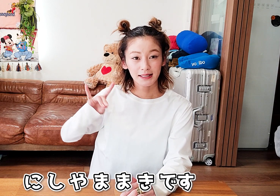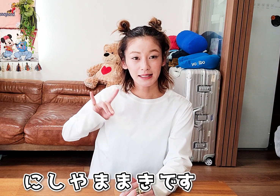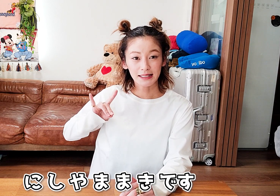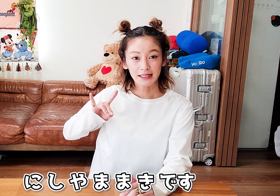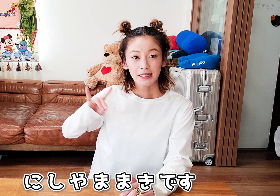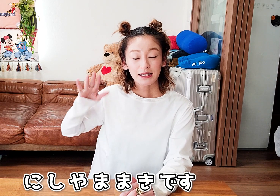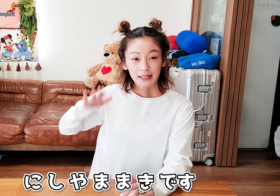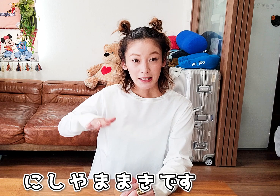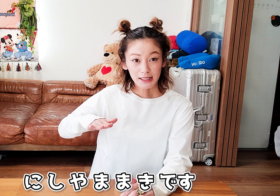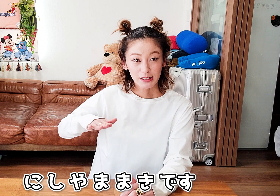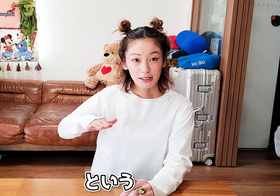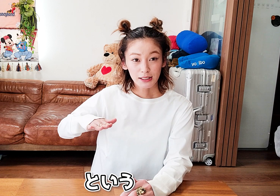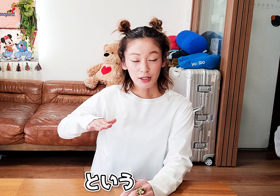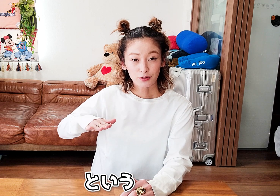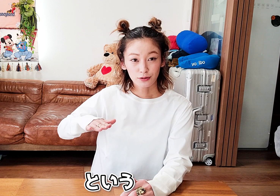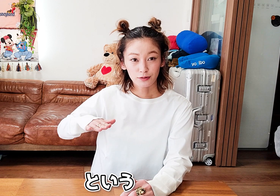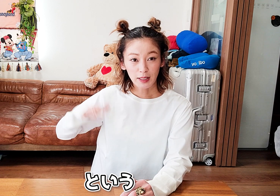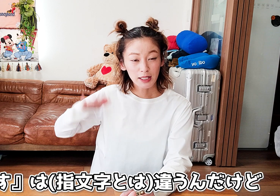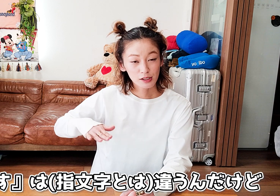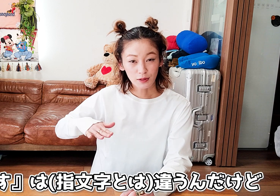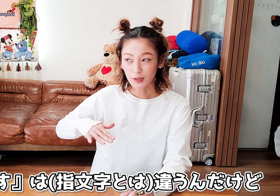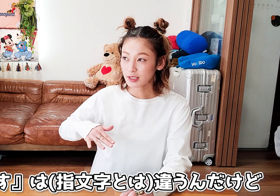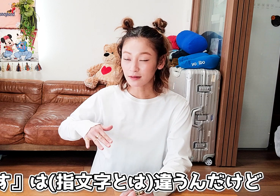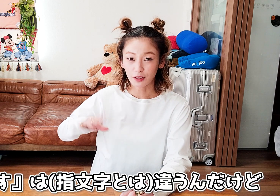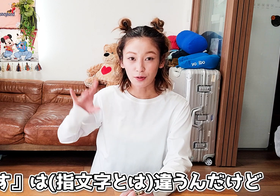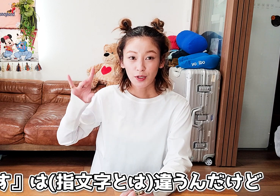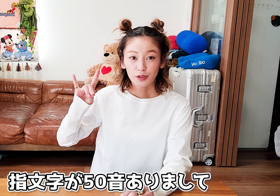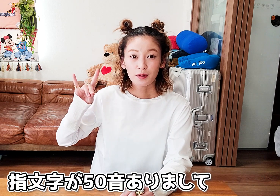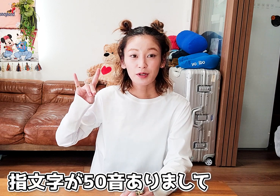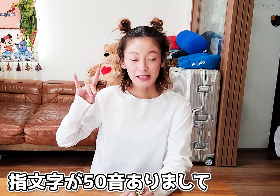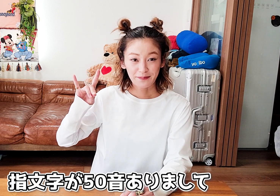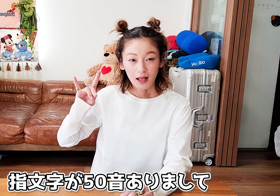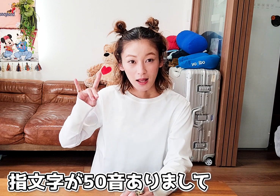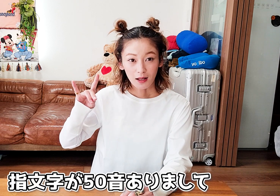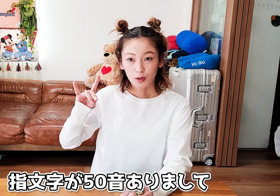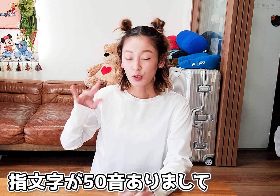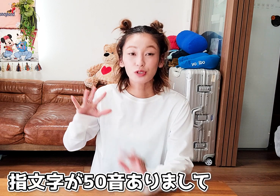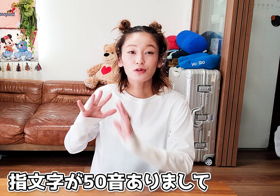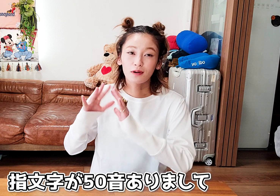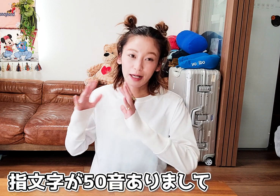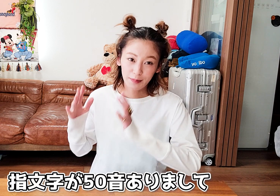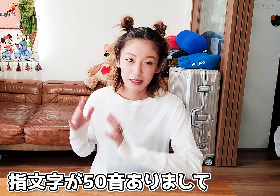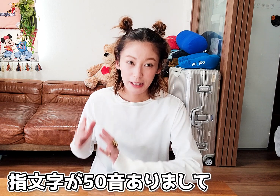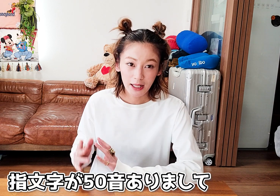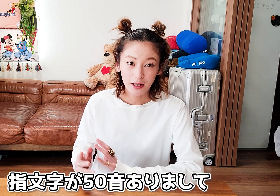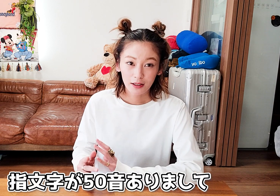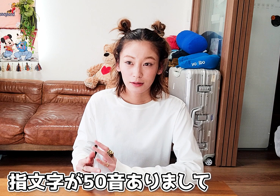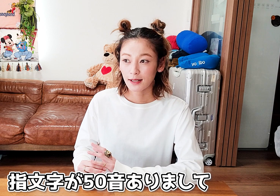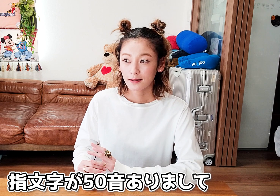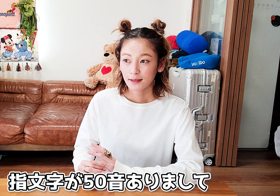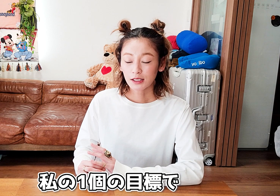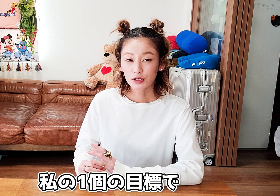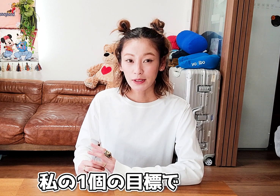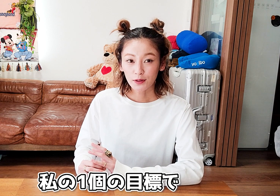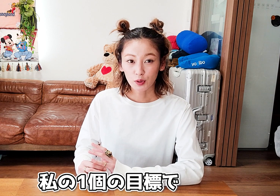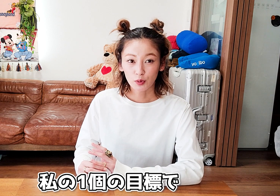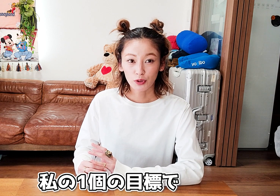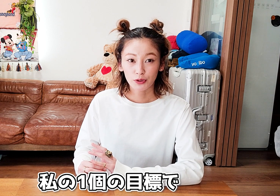希ですっていう、まあ、ですはこれ違うんだけど、指文字が50音ありまして、 で、私の一個の目標